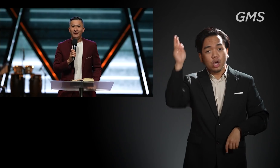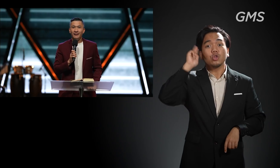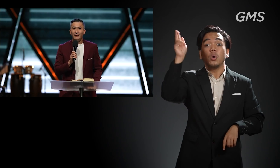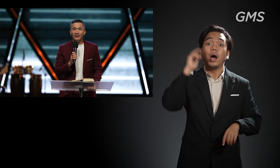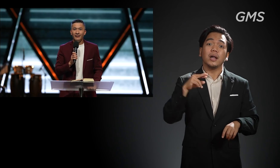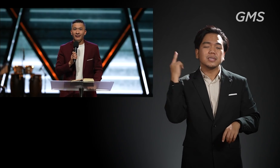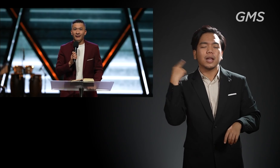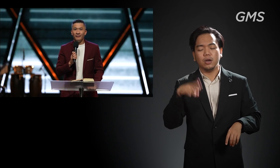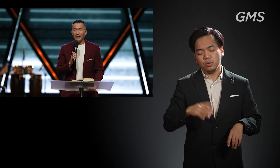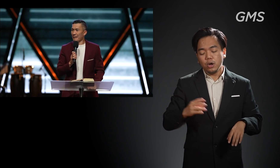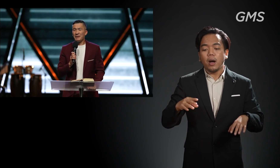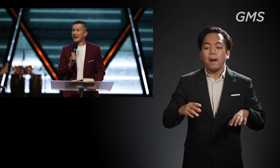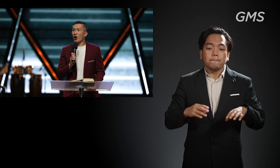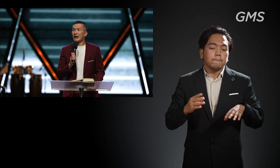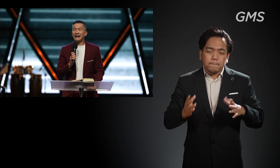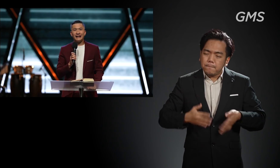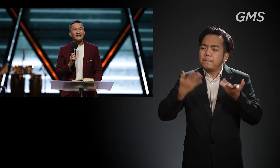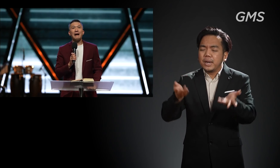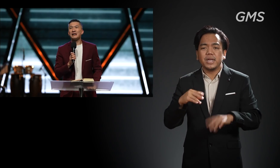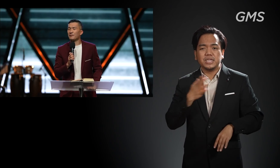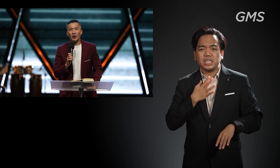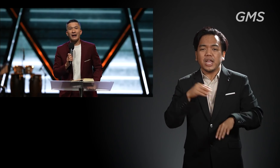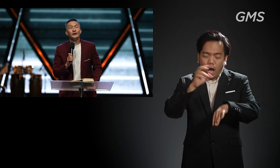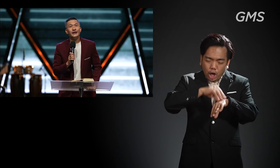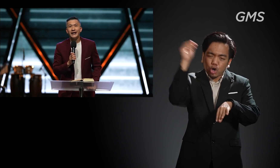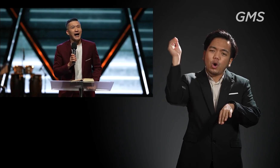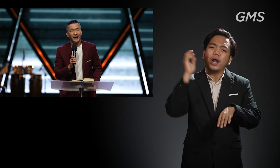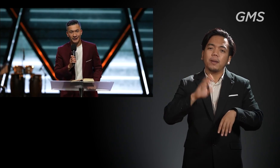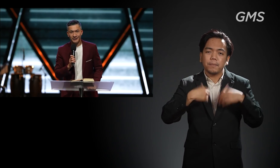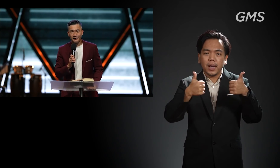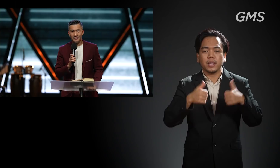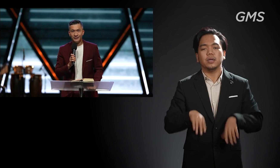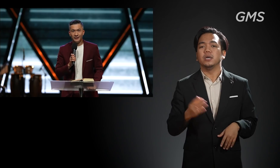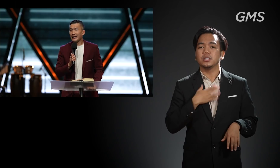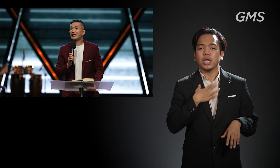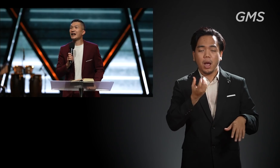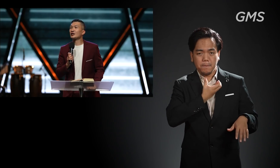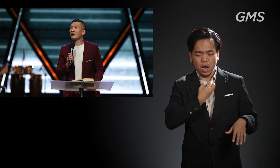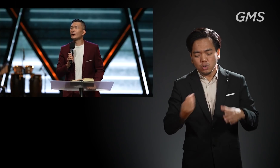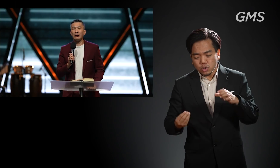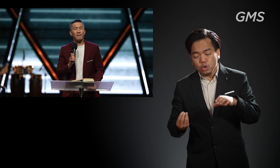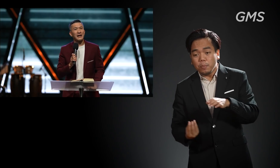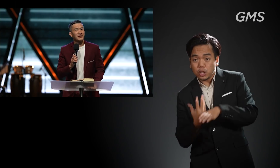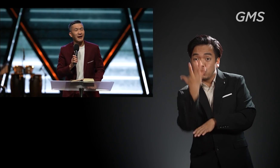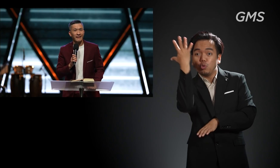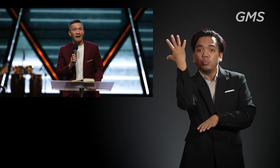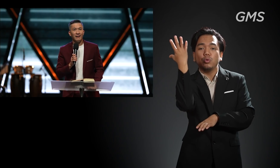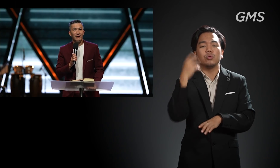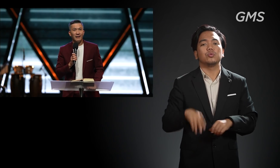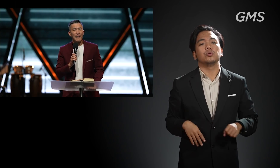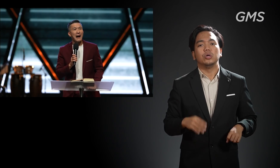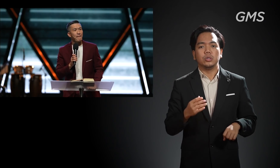bertumbuh. Kami menjadi orang yang tidak sama seperti orang dunia. Yang segala sesuatu itu ada price